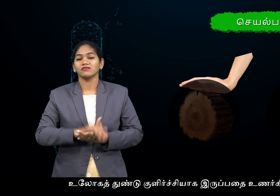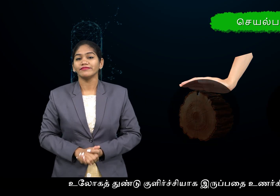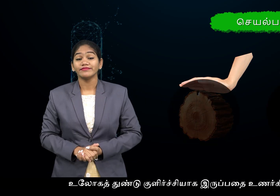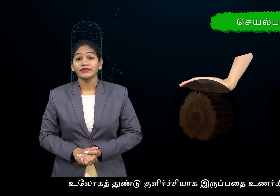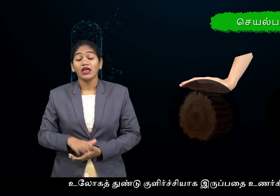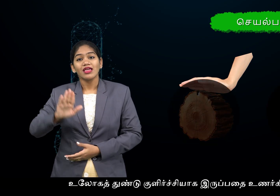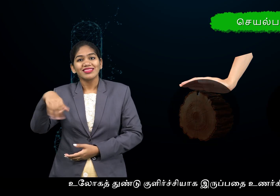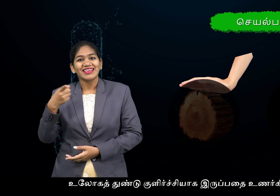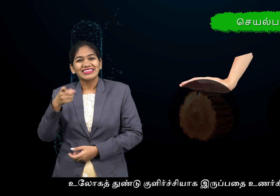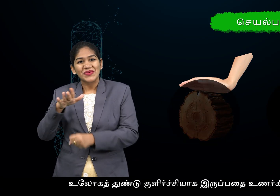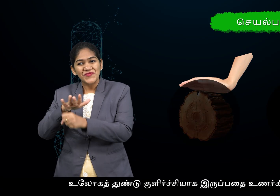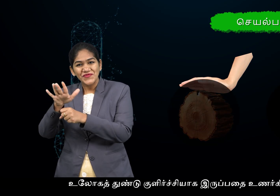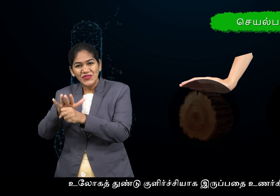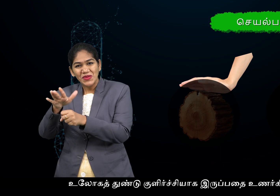உலோகத்துண்டு குளிர்ச்சியாக இருப்பதை உணர்கிறோம்.